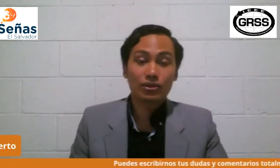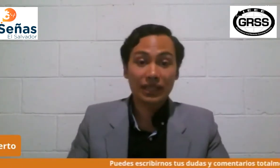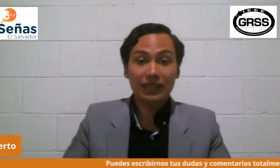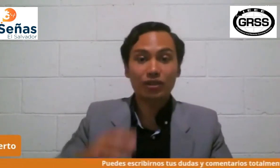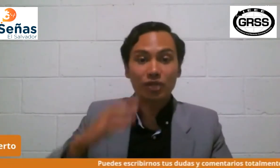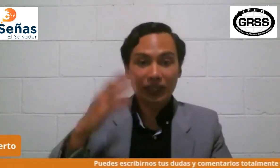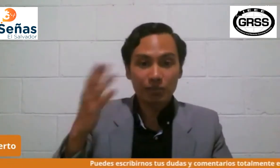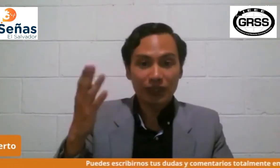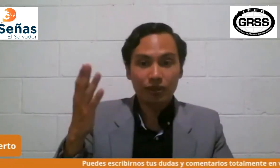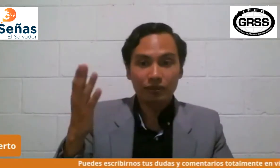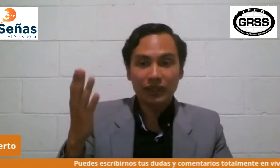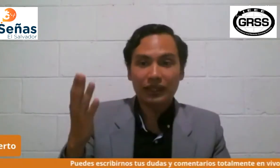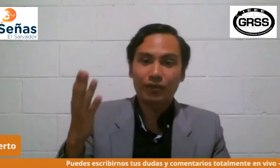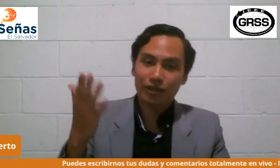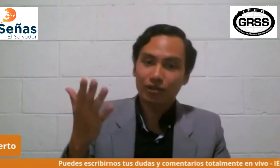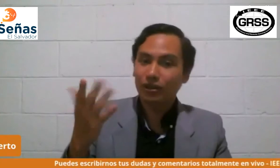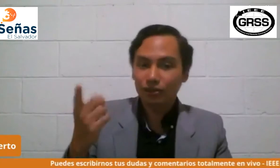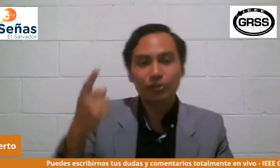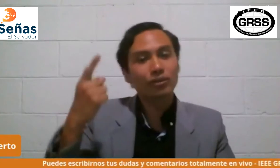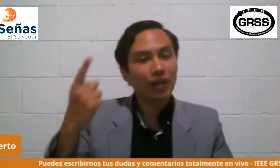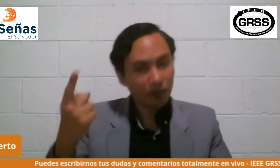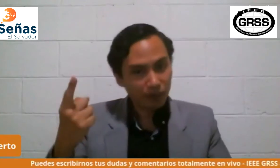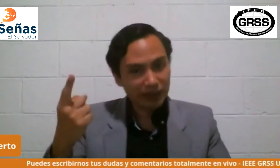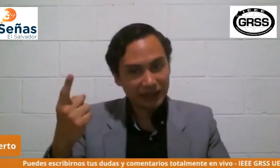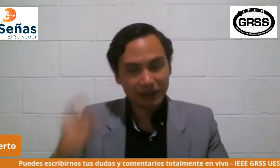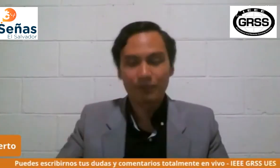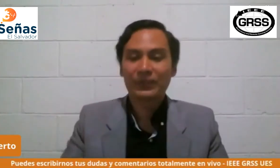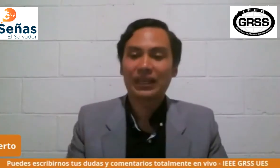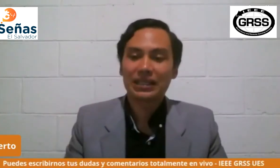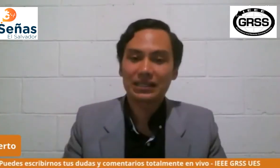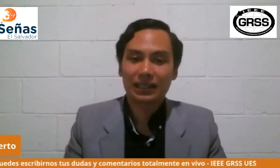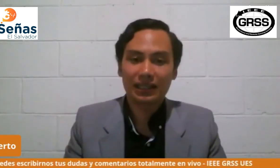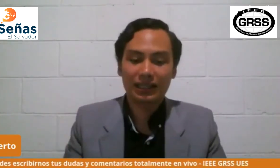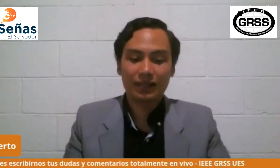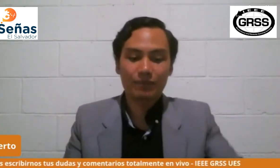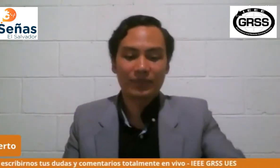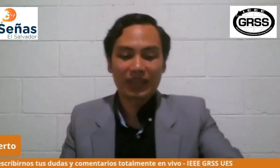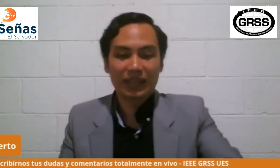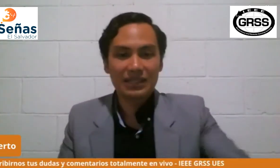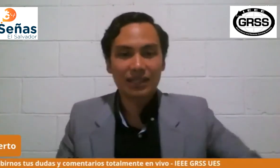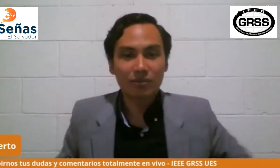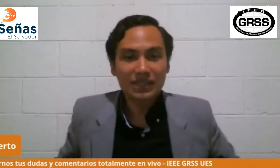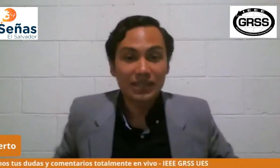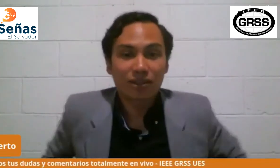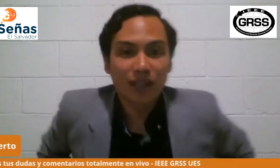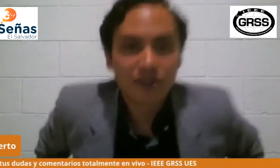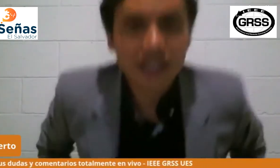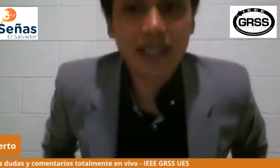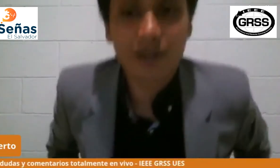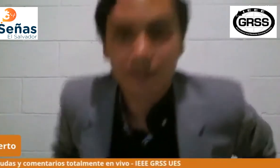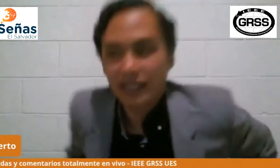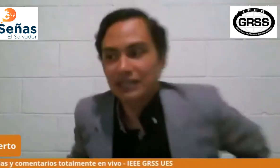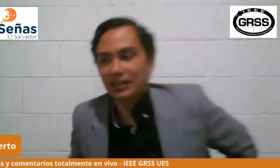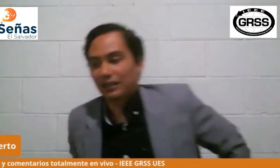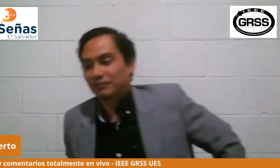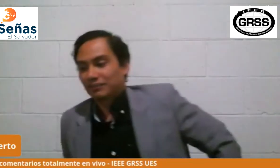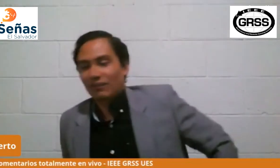si ustedes, como les repito, bueno, ayúdenos uno a compartir esta conversación que hemos